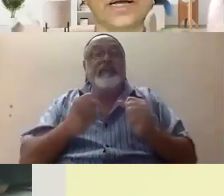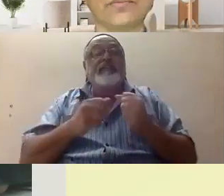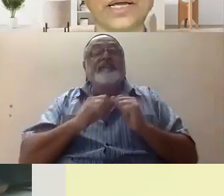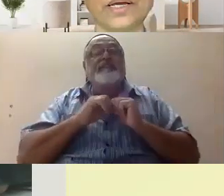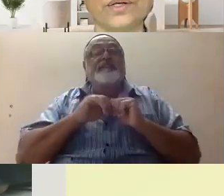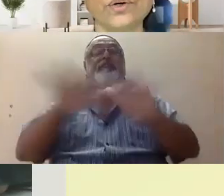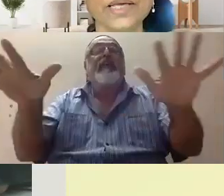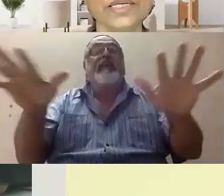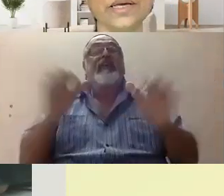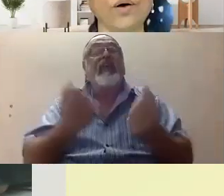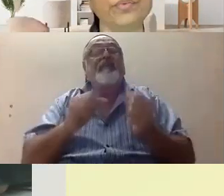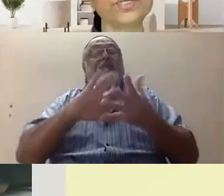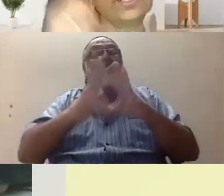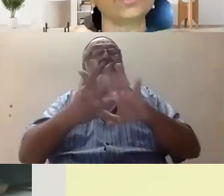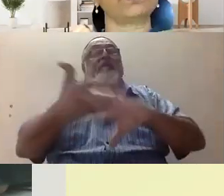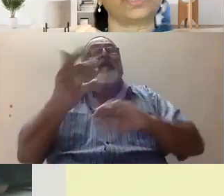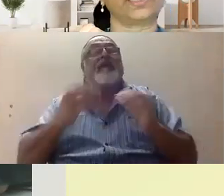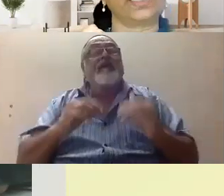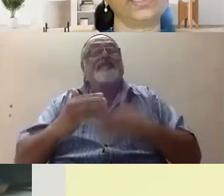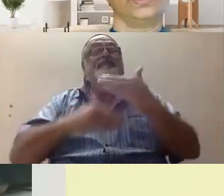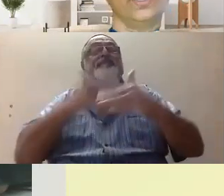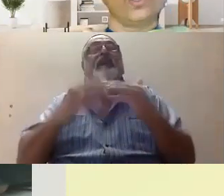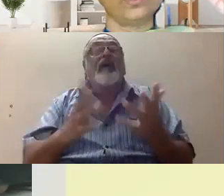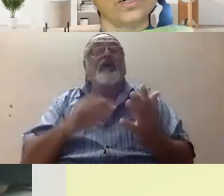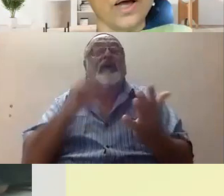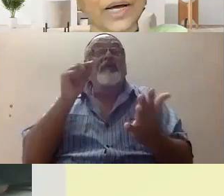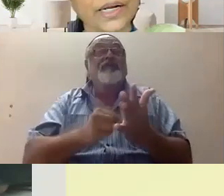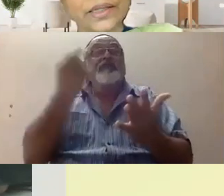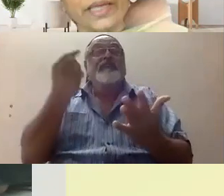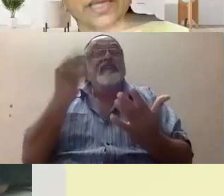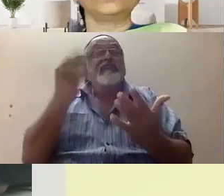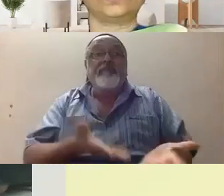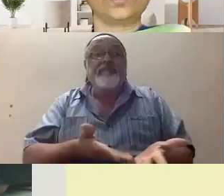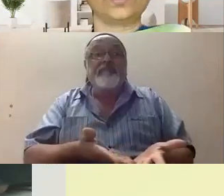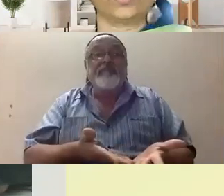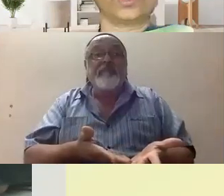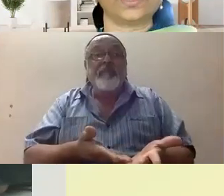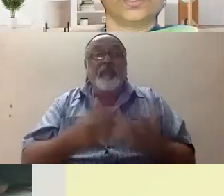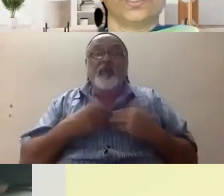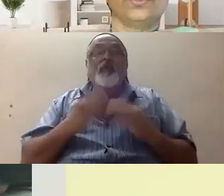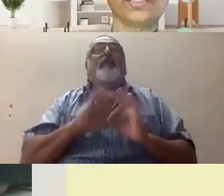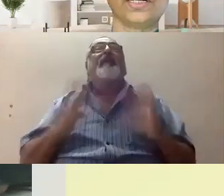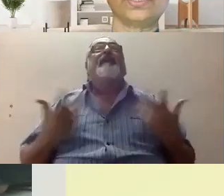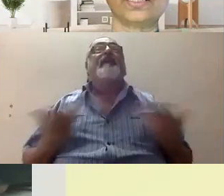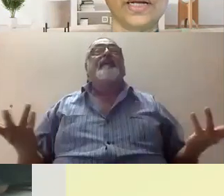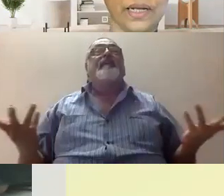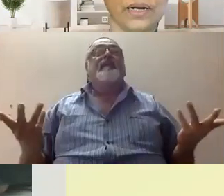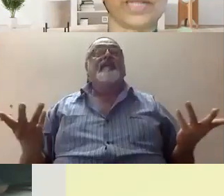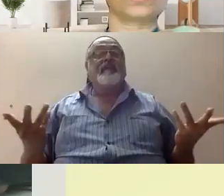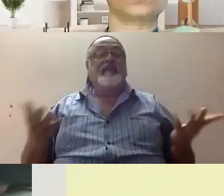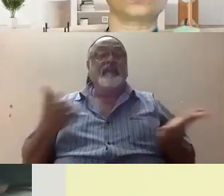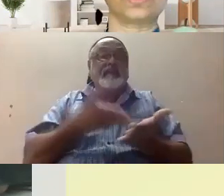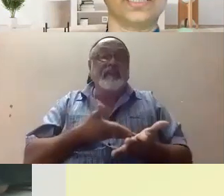बिजनेस बना पाए. तो ऐसे अपॉर्चुनिटी जब आता है और हमारे तैयारी नहीं होती है, तो इस तरह का